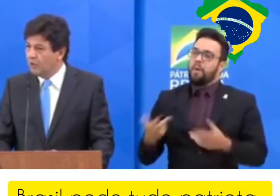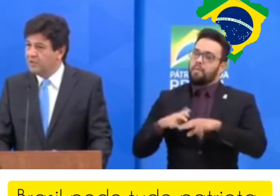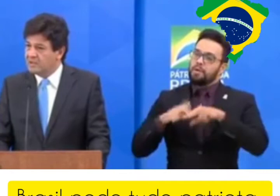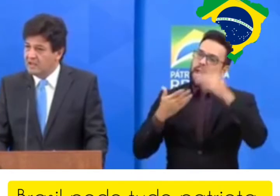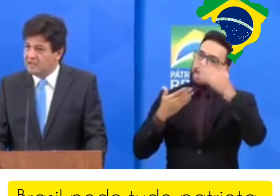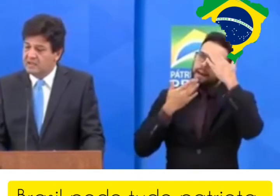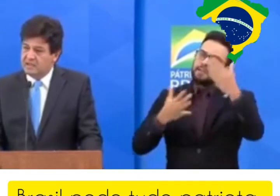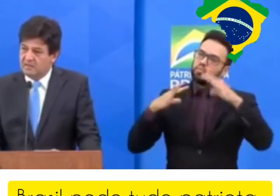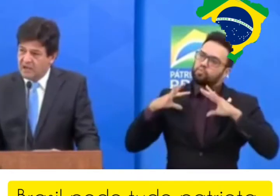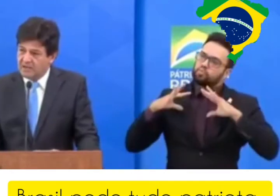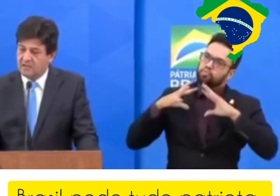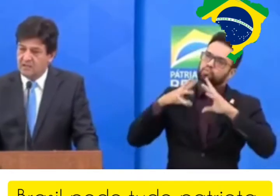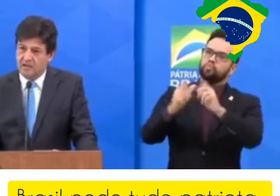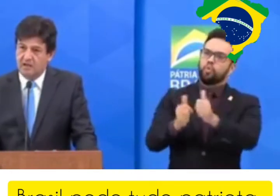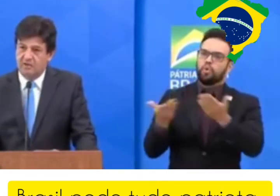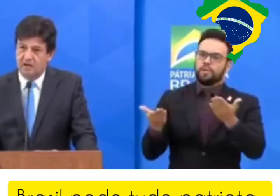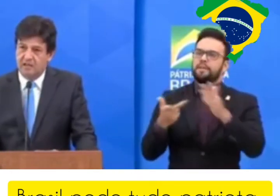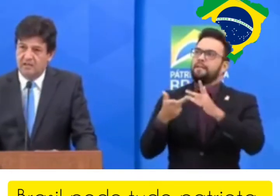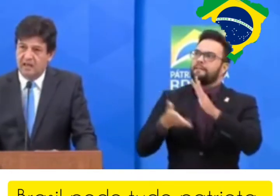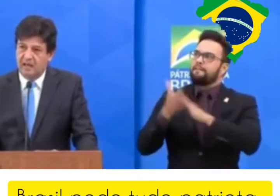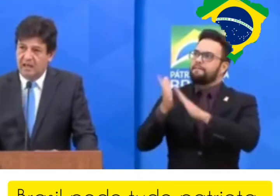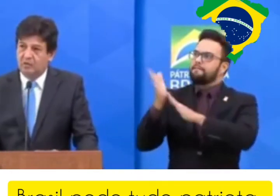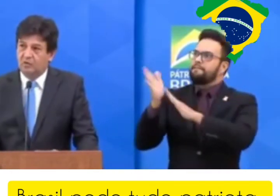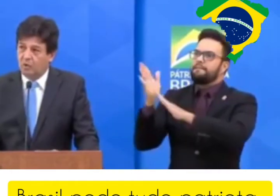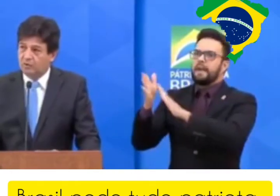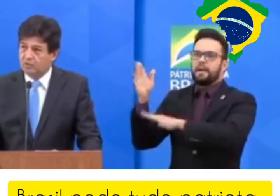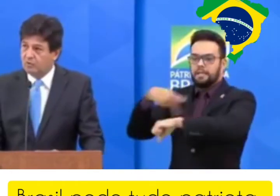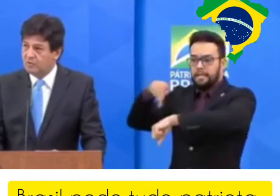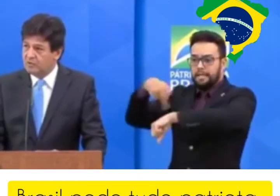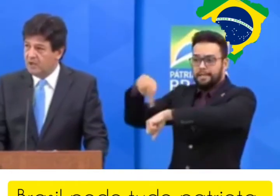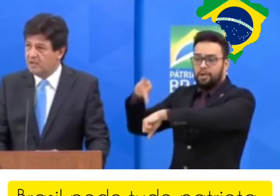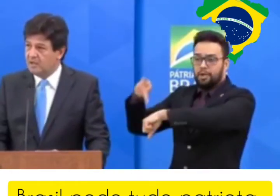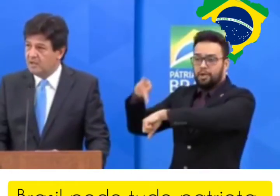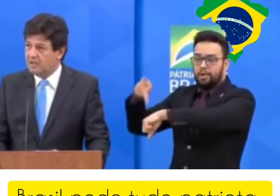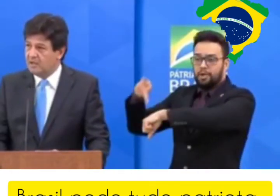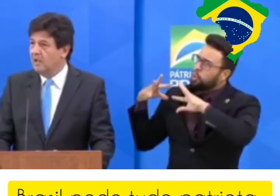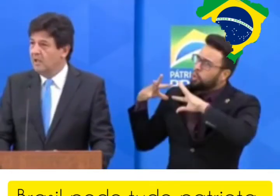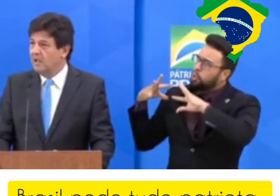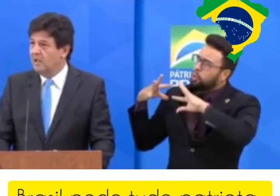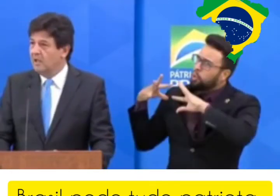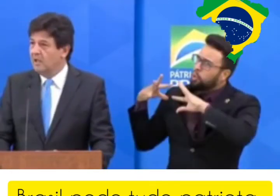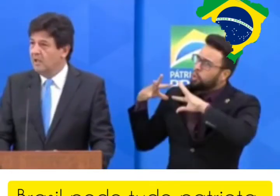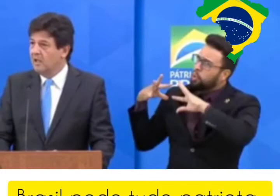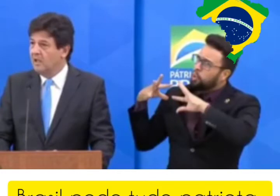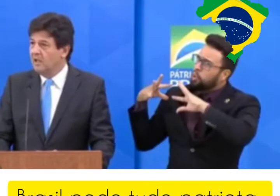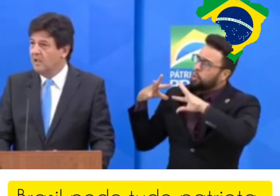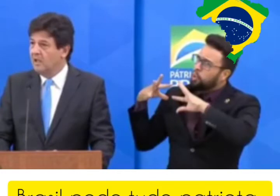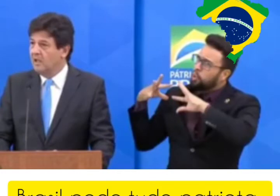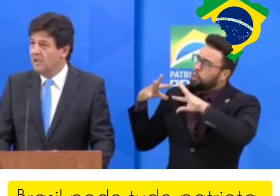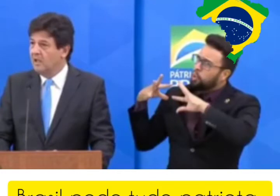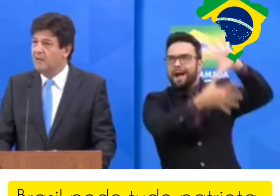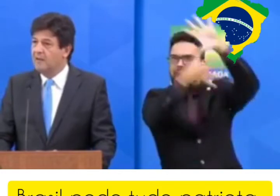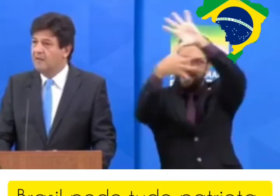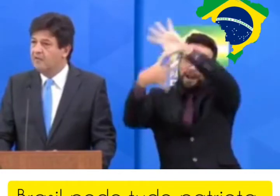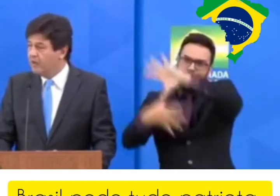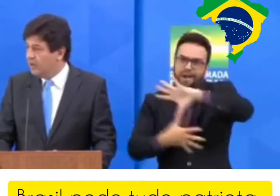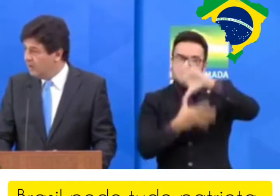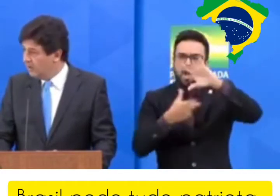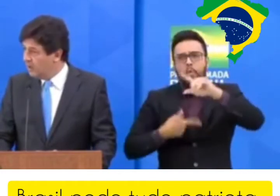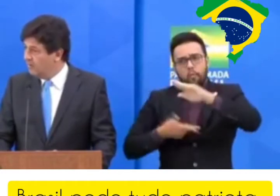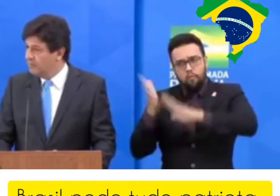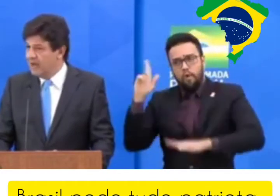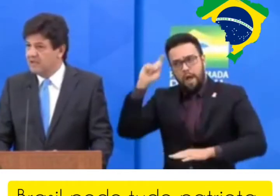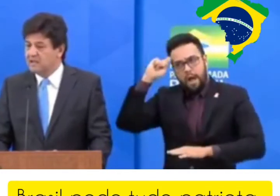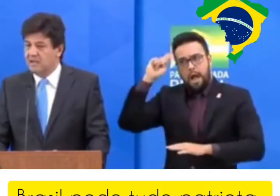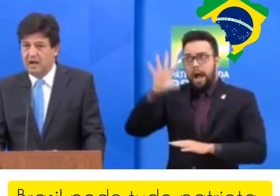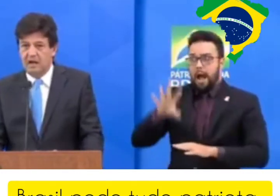porque todas essas viagens internacionais, em todos os continentes, e fui a todos, fui à África,